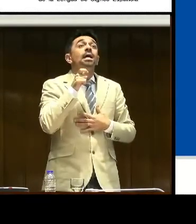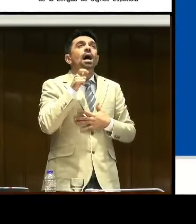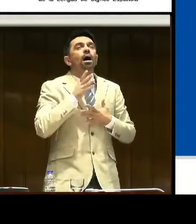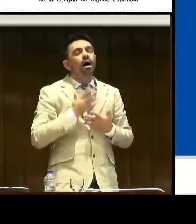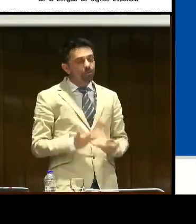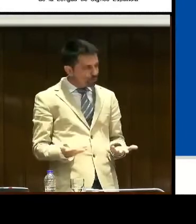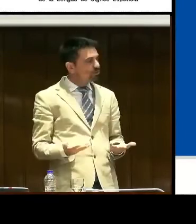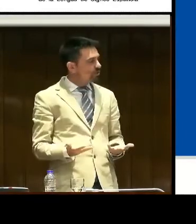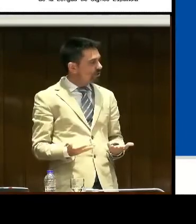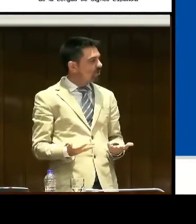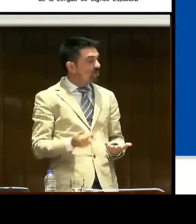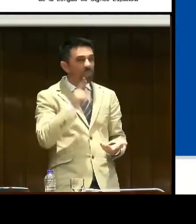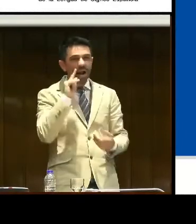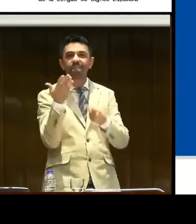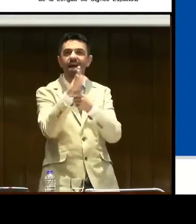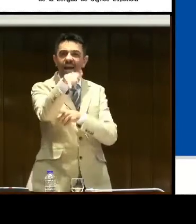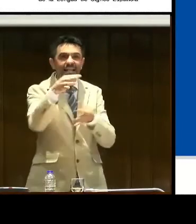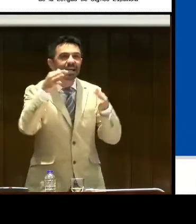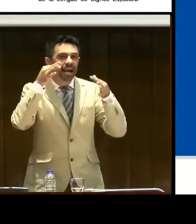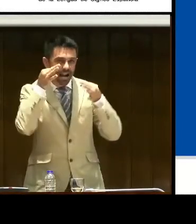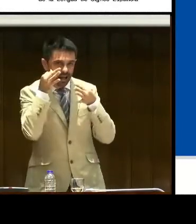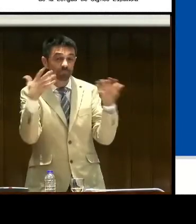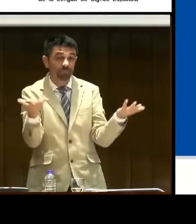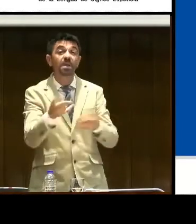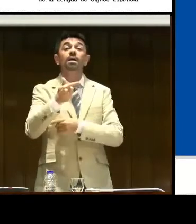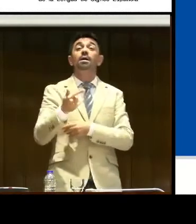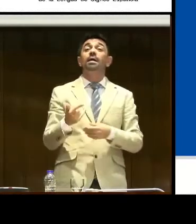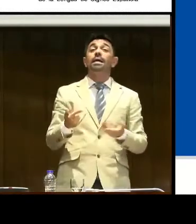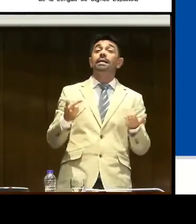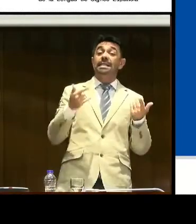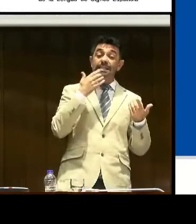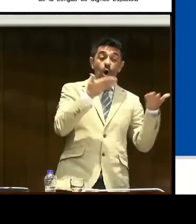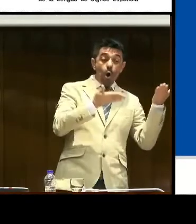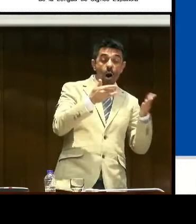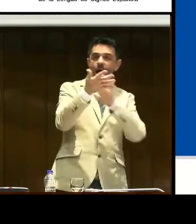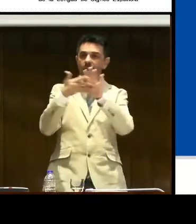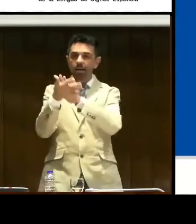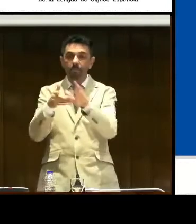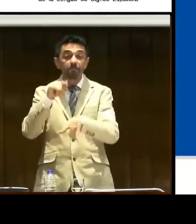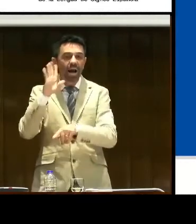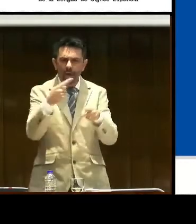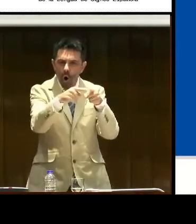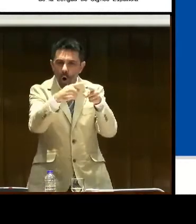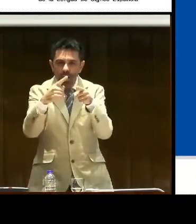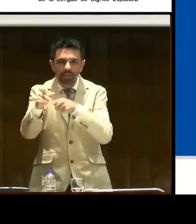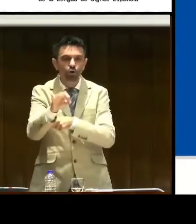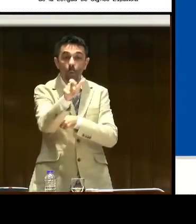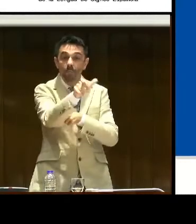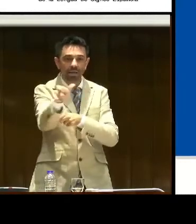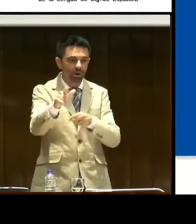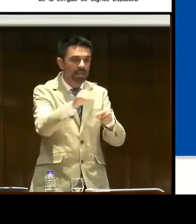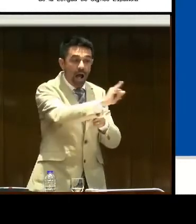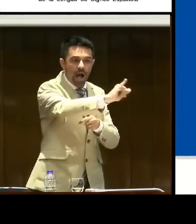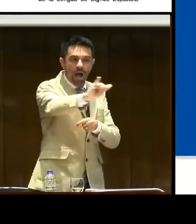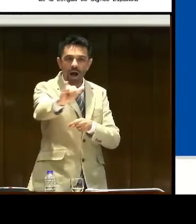exhausto. Con las lenguas de signos es como si los objetos o personas estuvieran aquí,